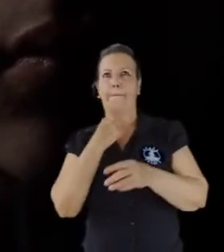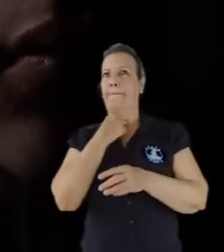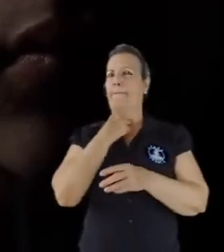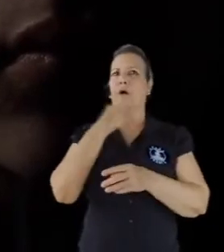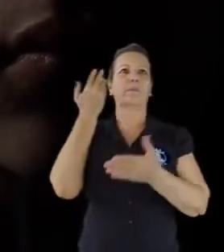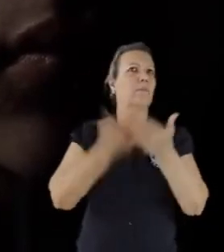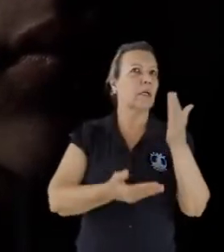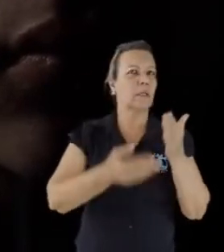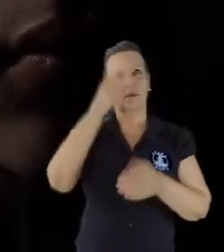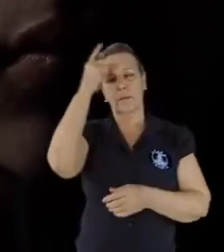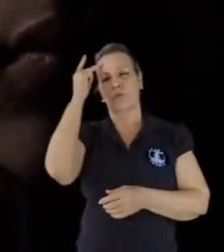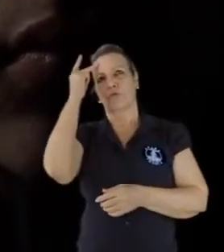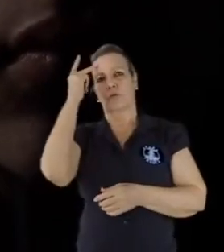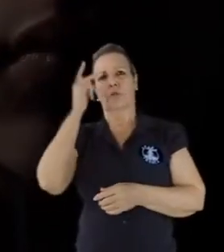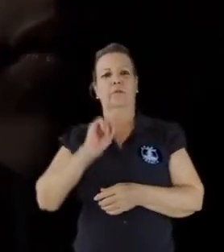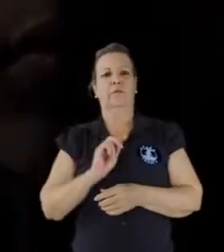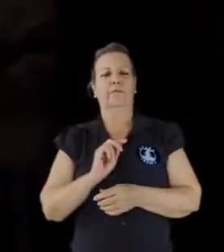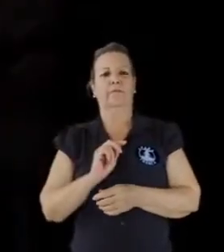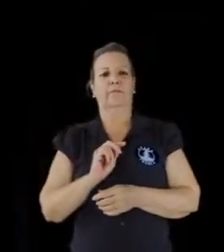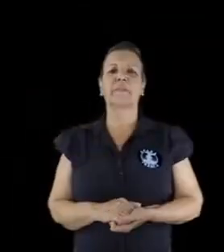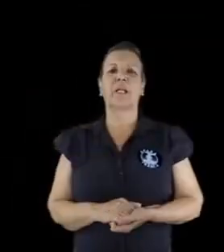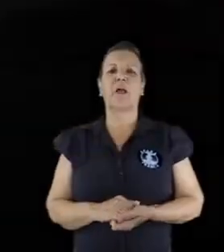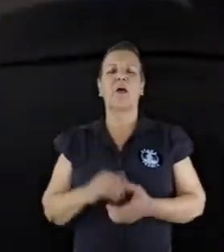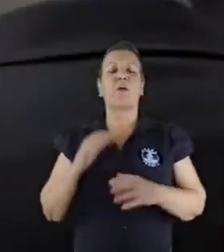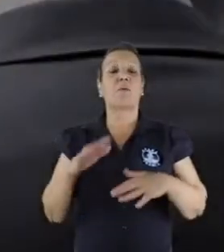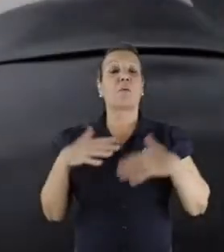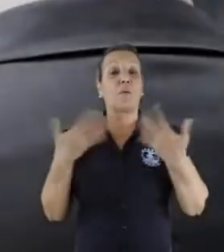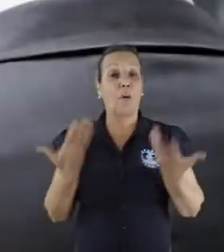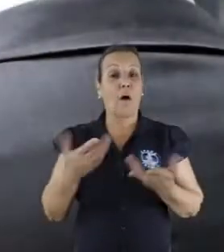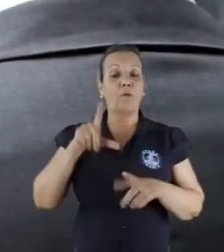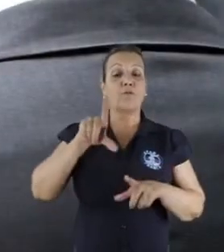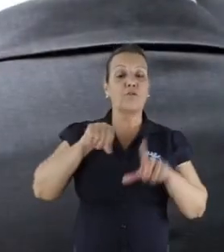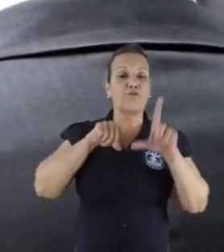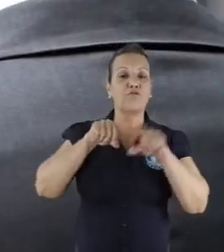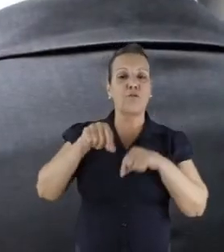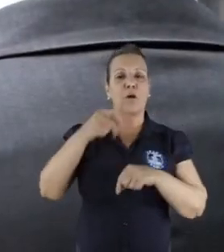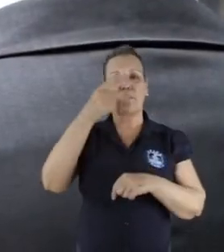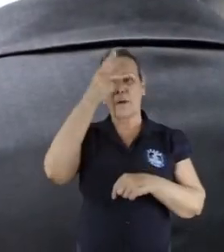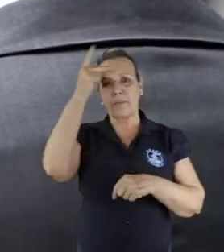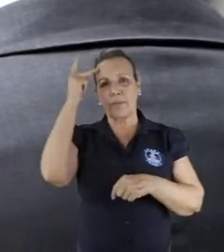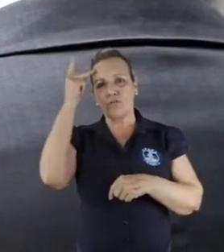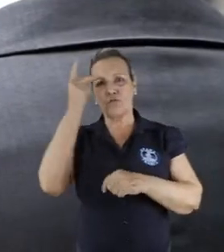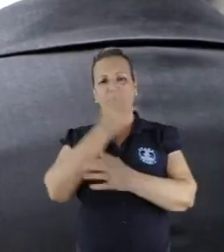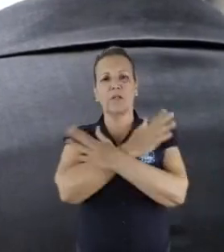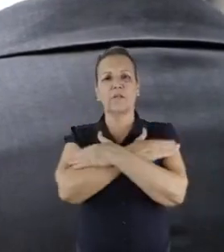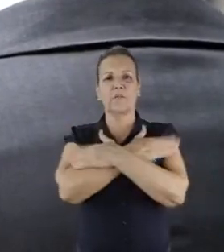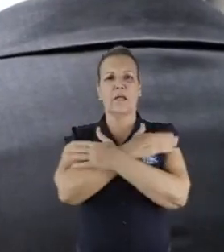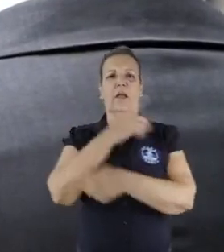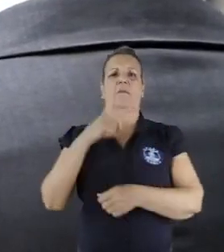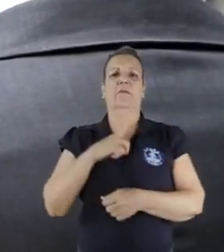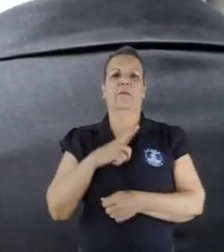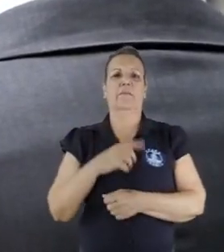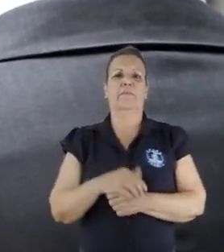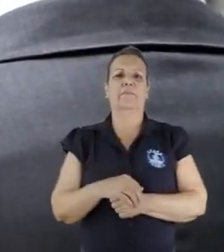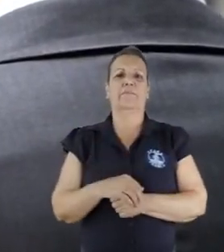não podem perder essas pessoas de vista. Quais as opções que um indivíduo desempregado